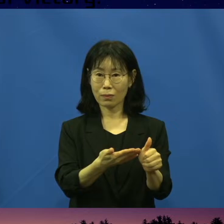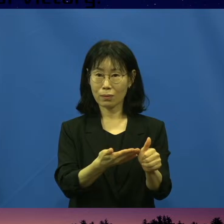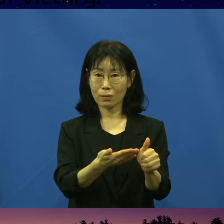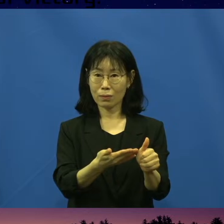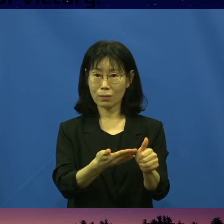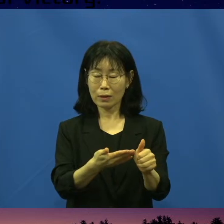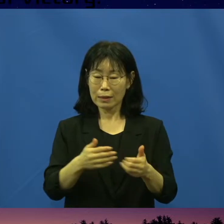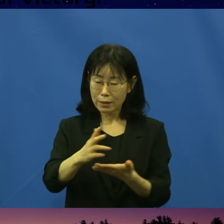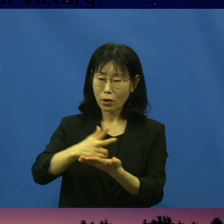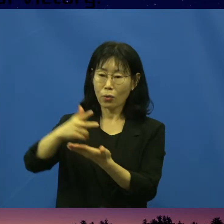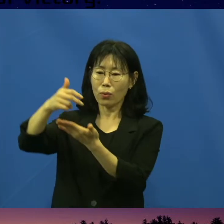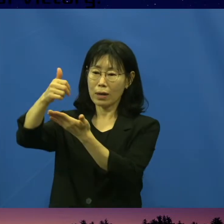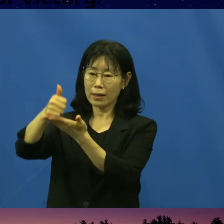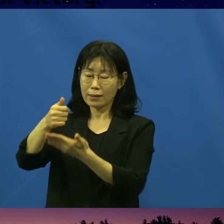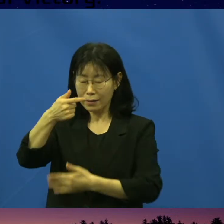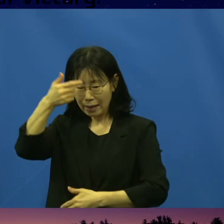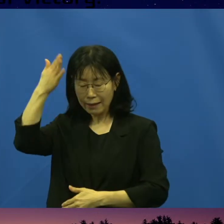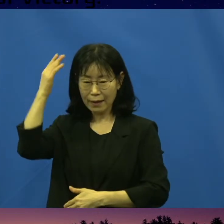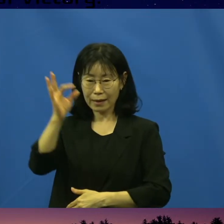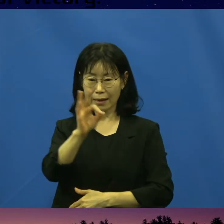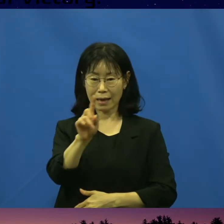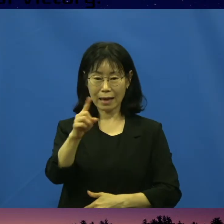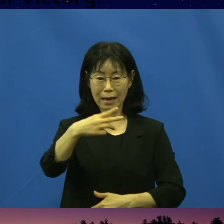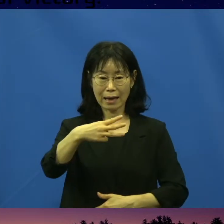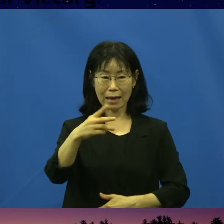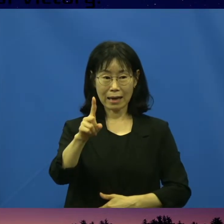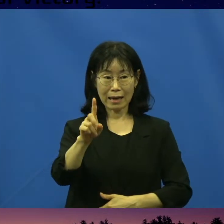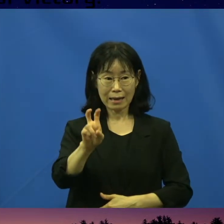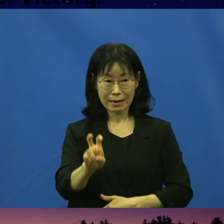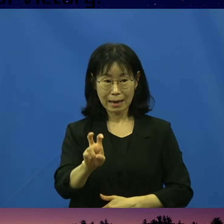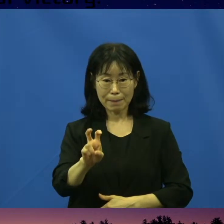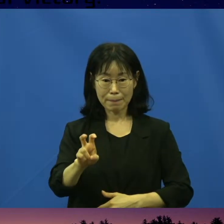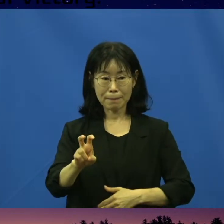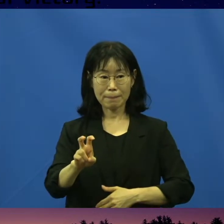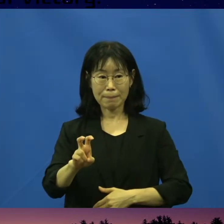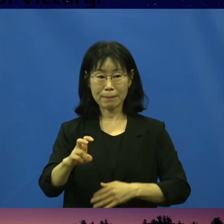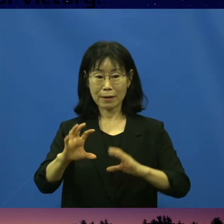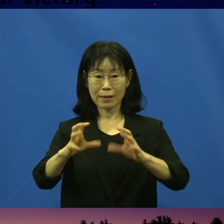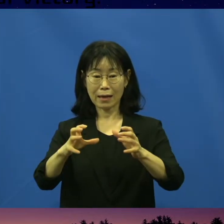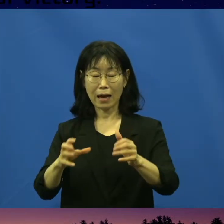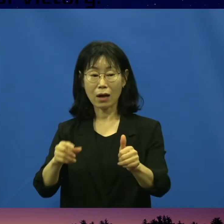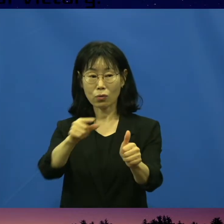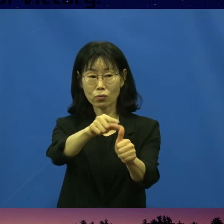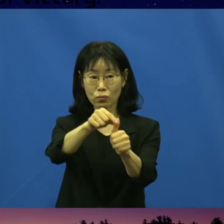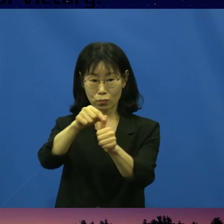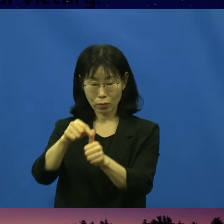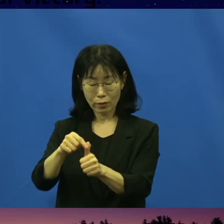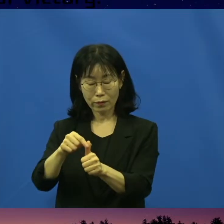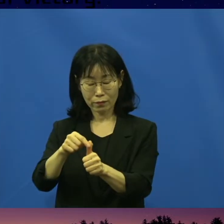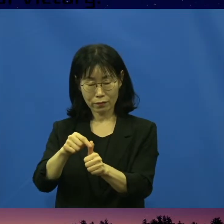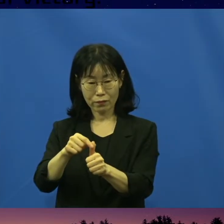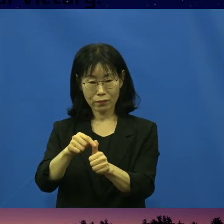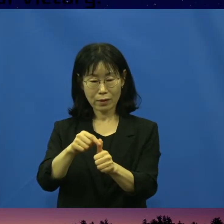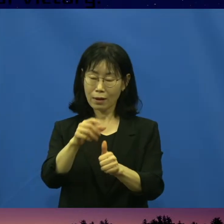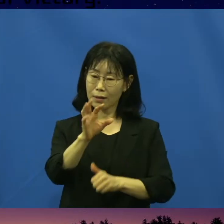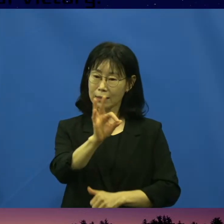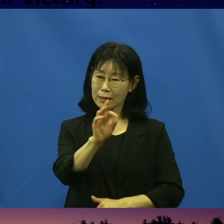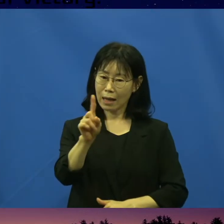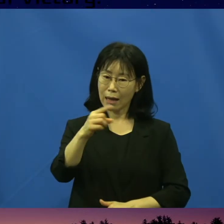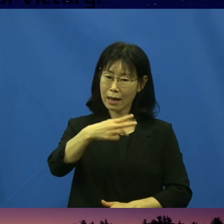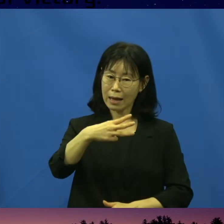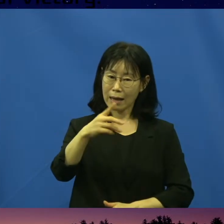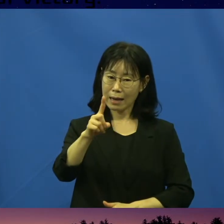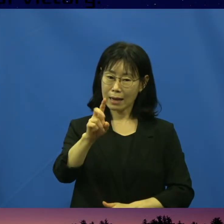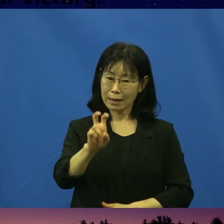이는 여호와께서 전에 그에게 아람을 구원. 그러니까 아람 이 장관인 나아만이 전쟁을